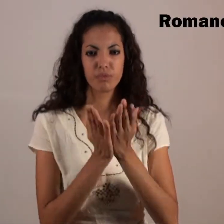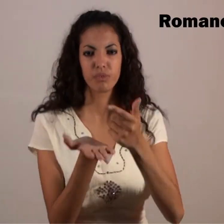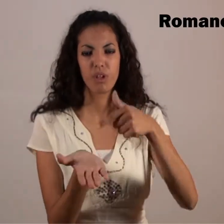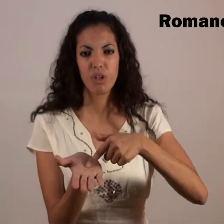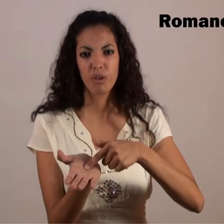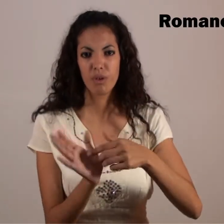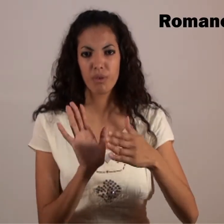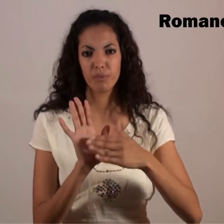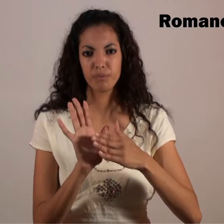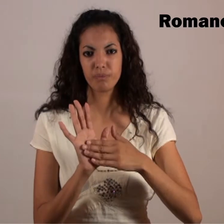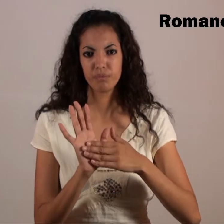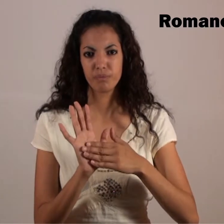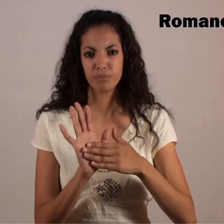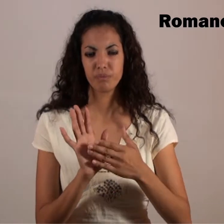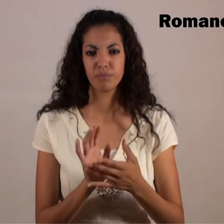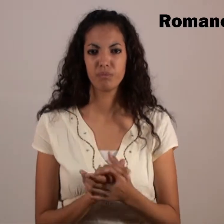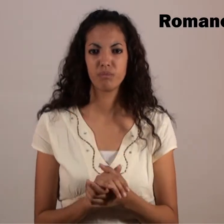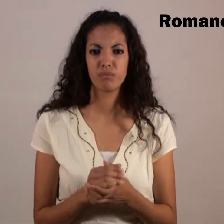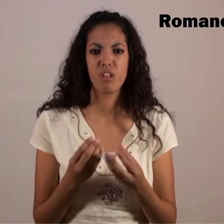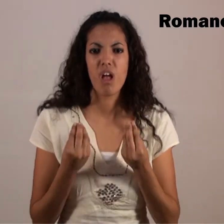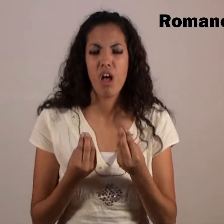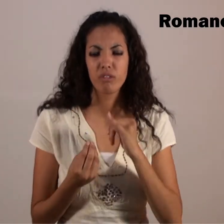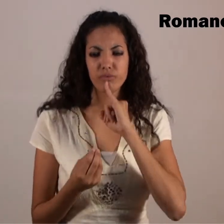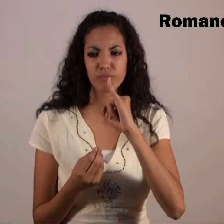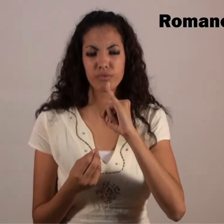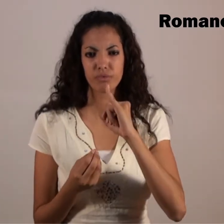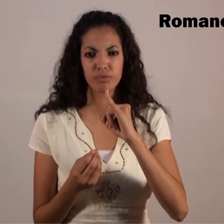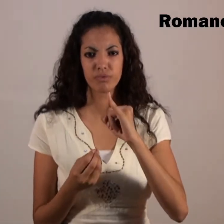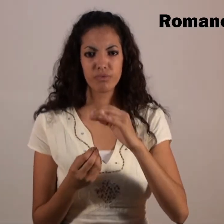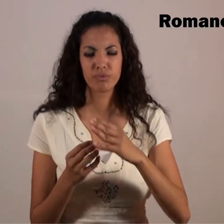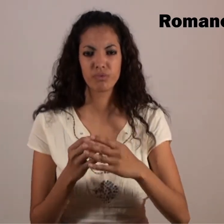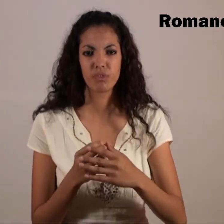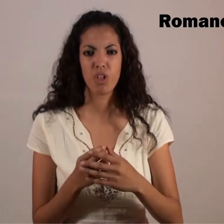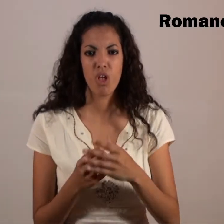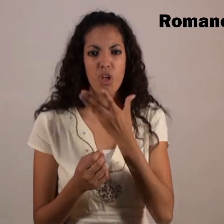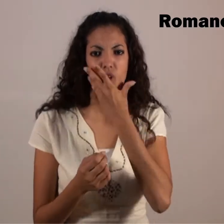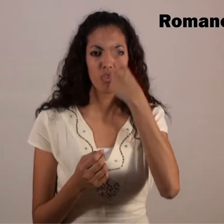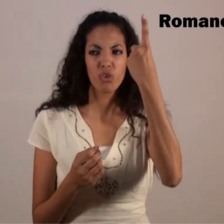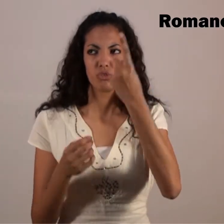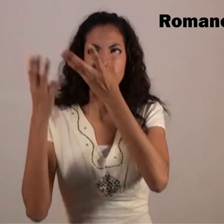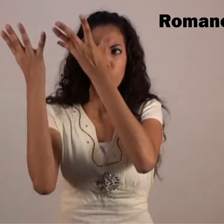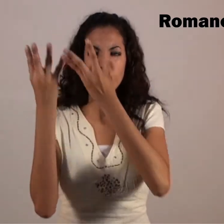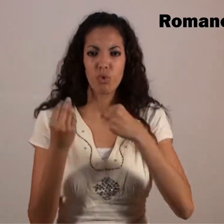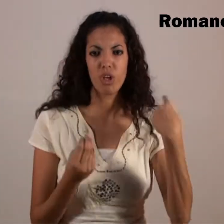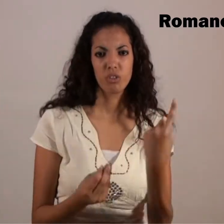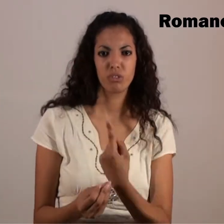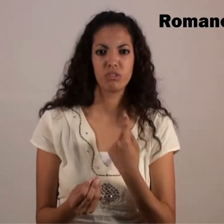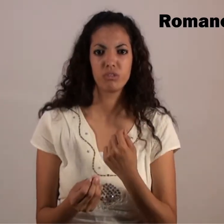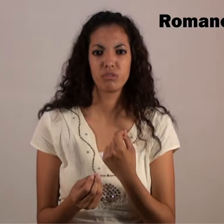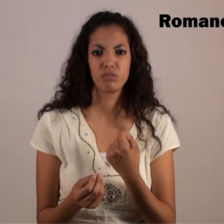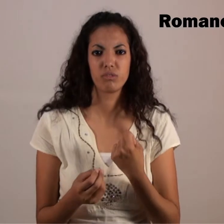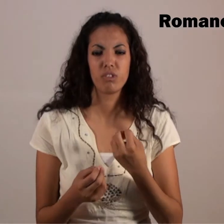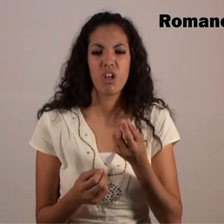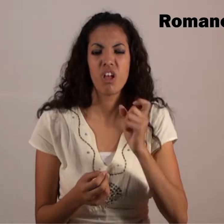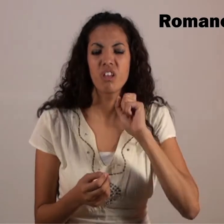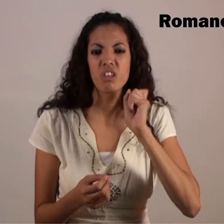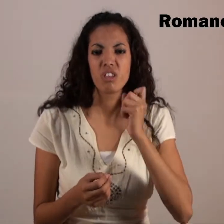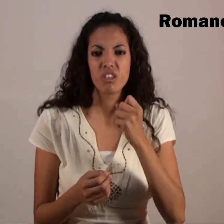dice: ¿Qué pues diremos a esto? Si Dios es por nosotros, ¿quién contra nosotros? El que